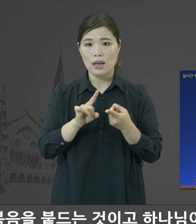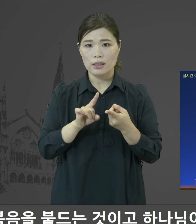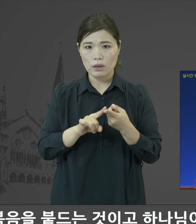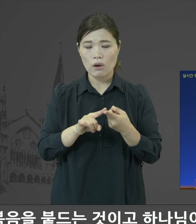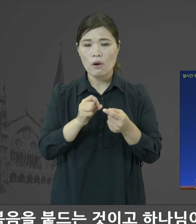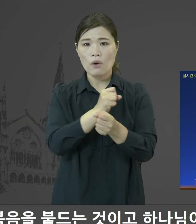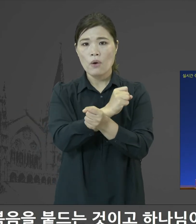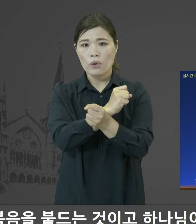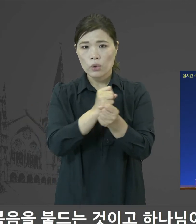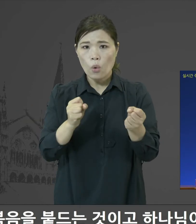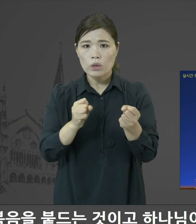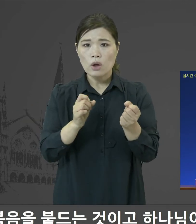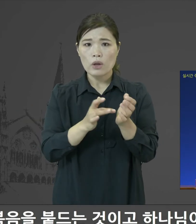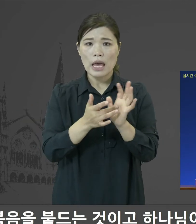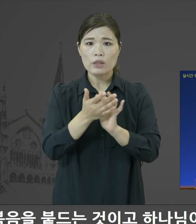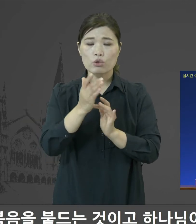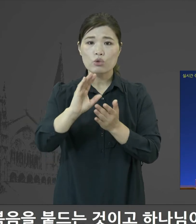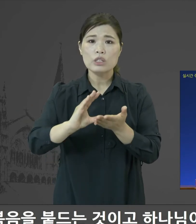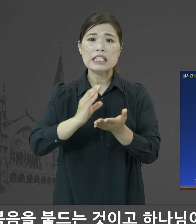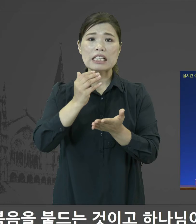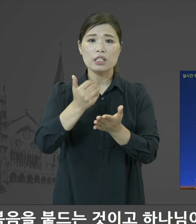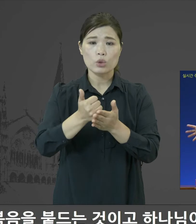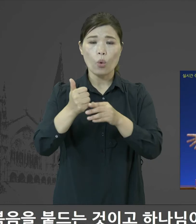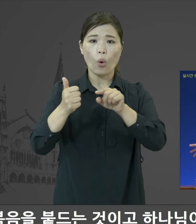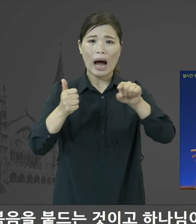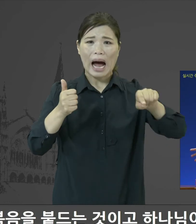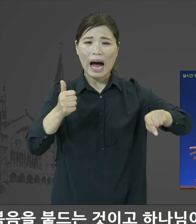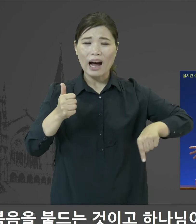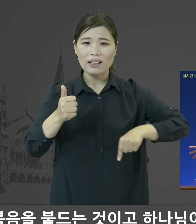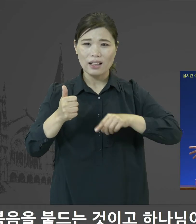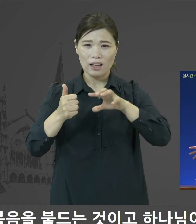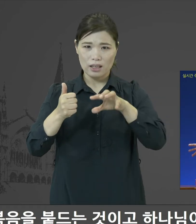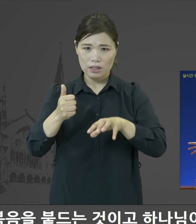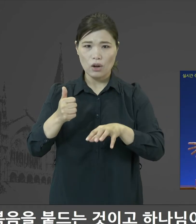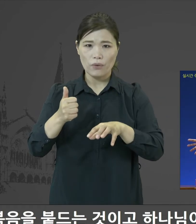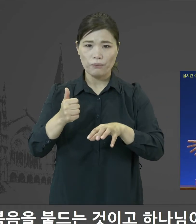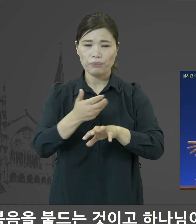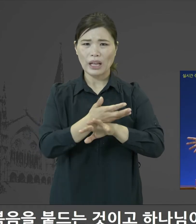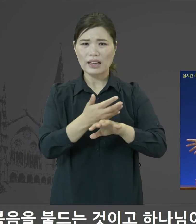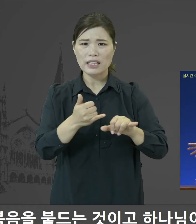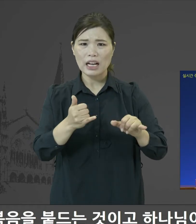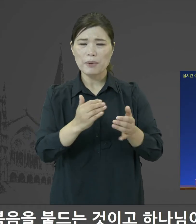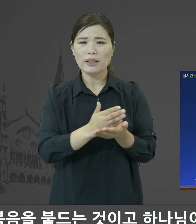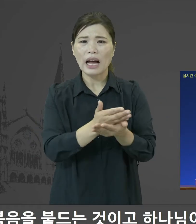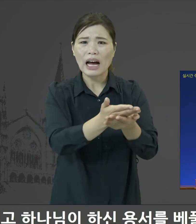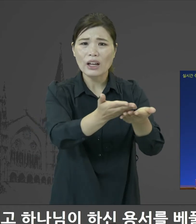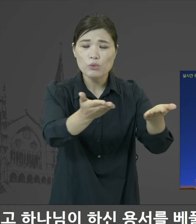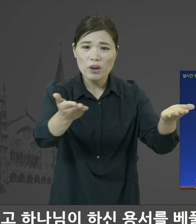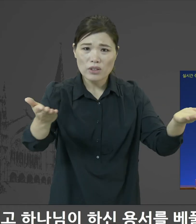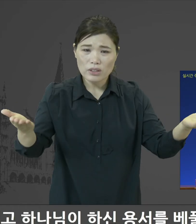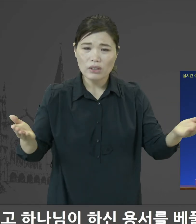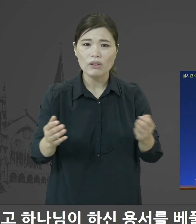용서, 예수 그리스도 안에서 한 그 용서를 사람들에게 나누면서 새 사람답게 살라고